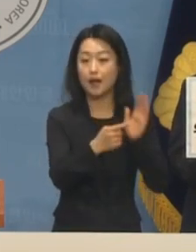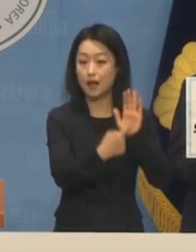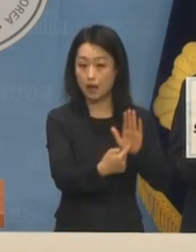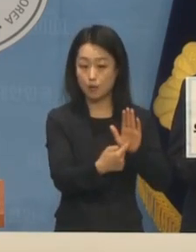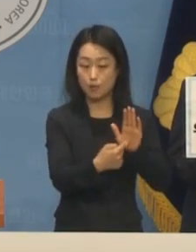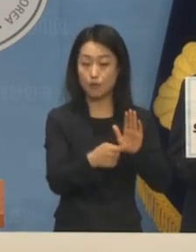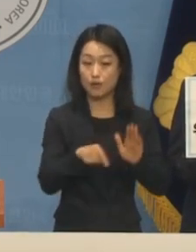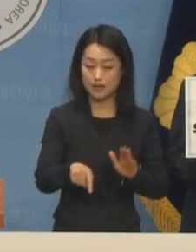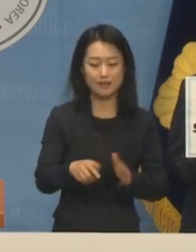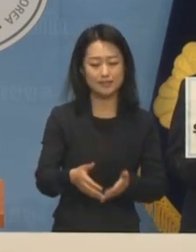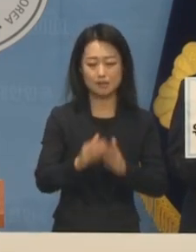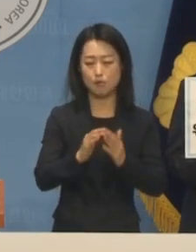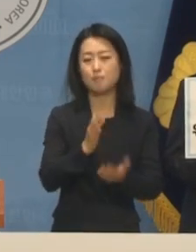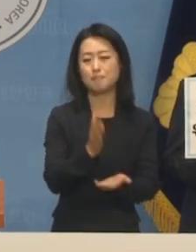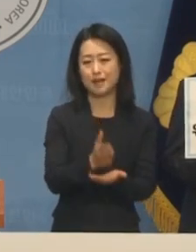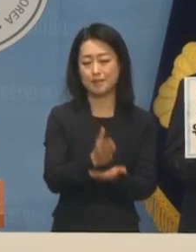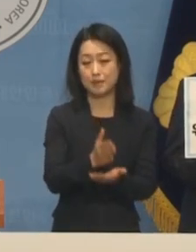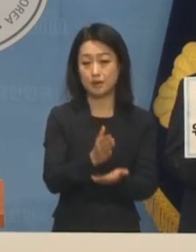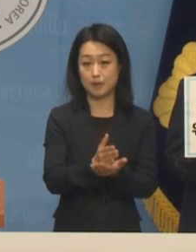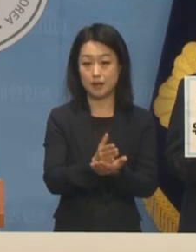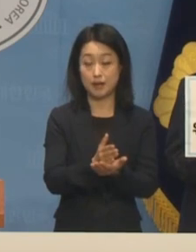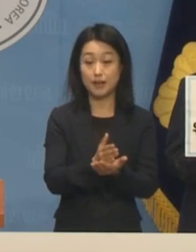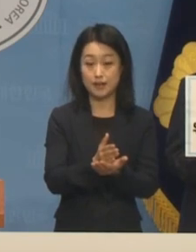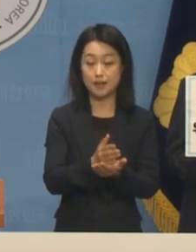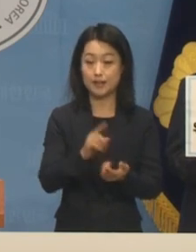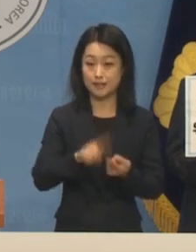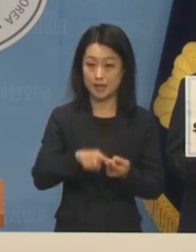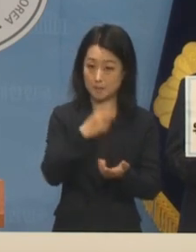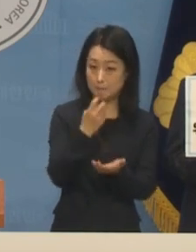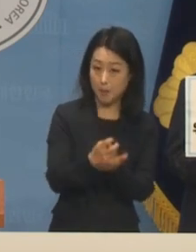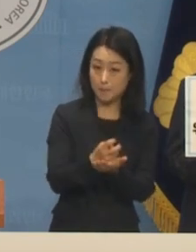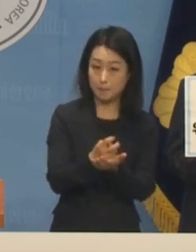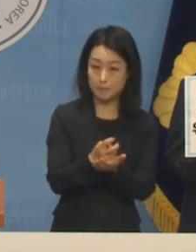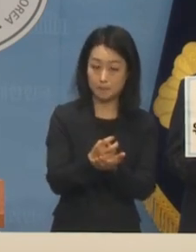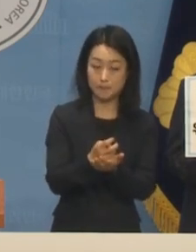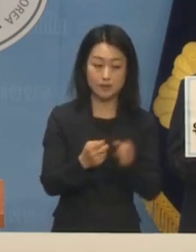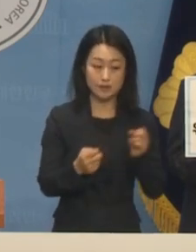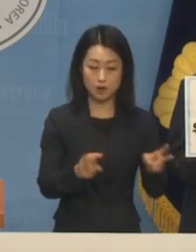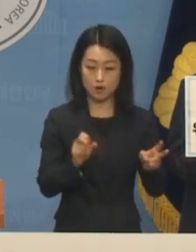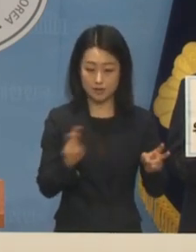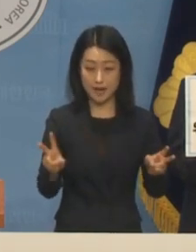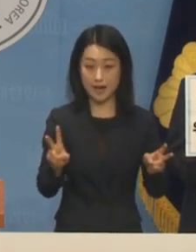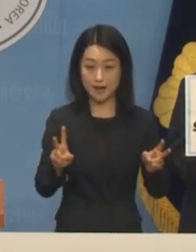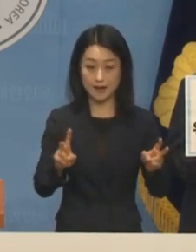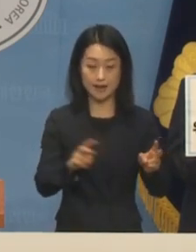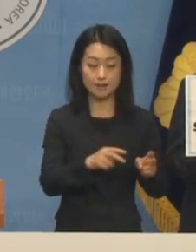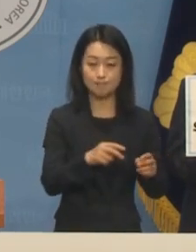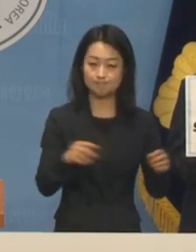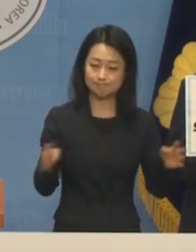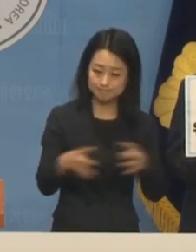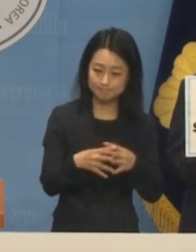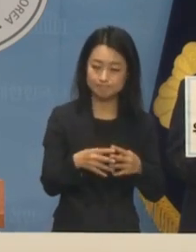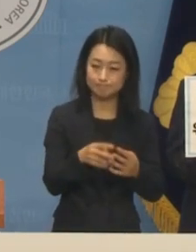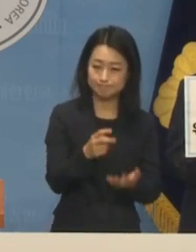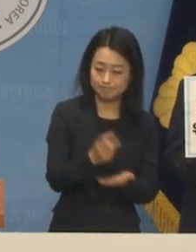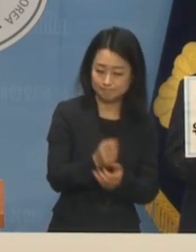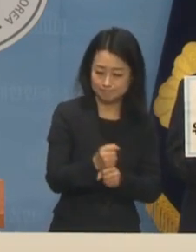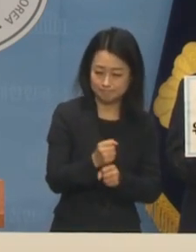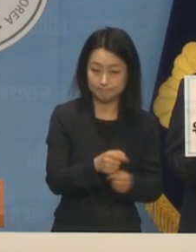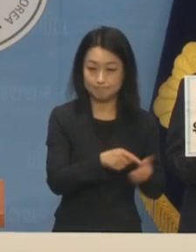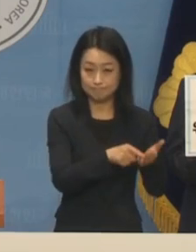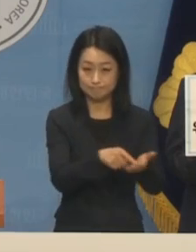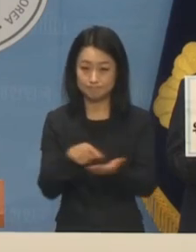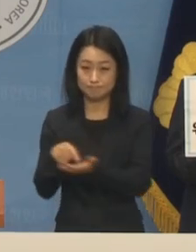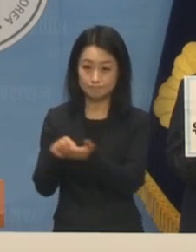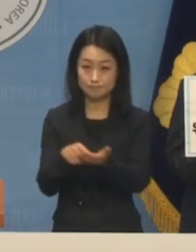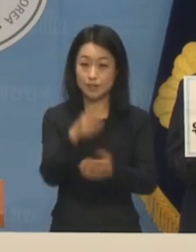방지법에 대한 것들이 공약으로도 나오고 또 방지 법안들도 여야 의원들이 앞다퉈 발의했지만 결과적으로는